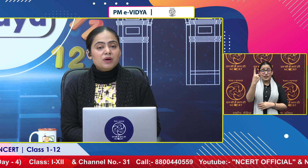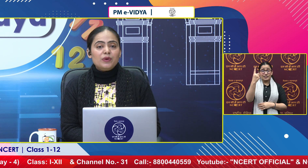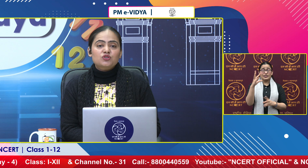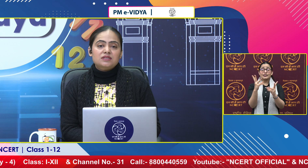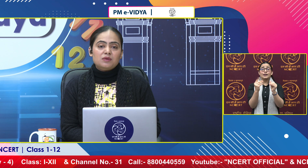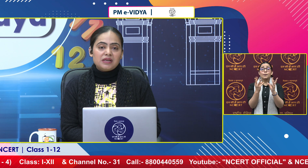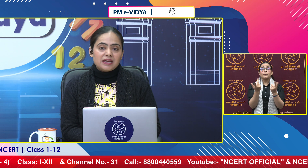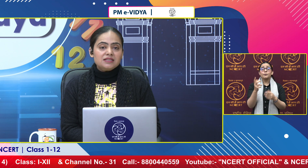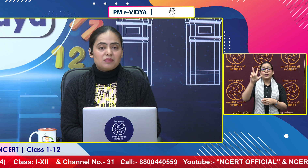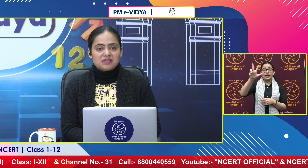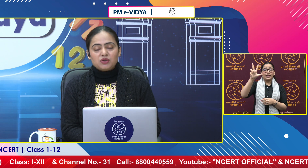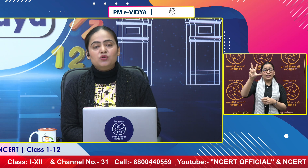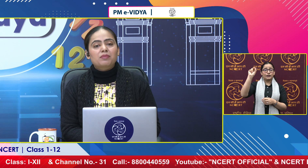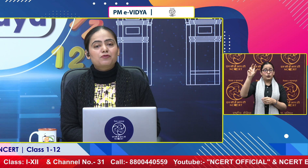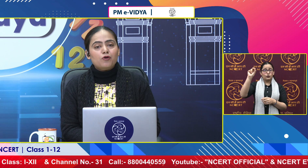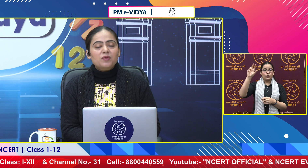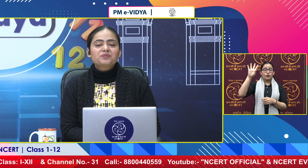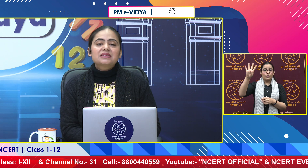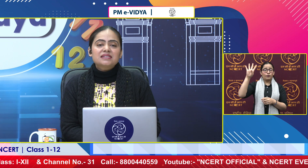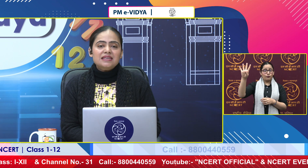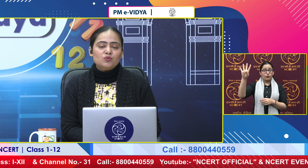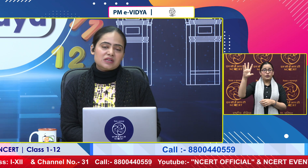फ़ोन नंबर विच इज़